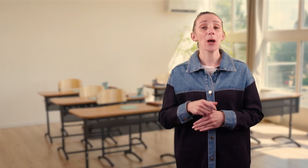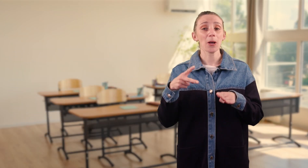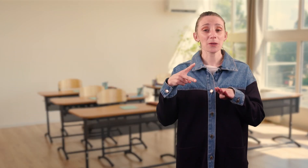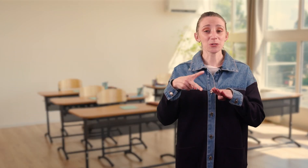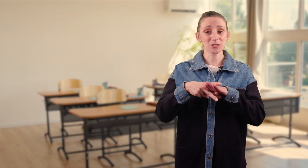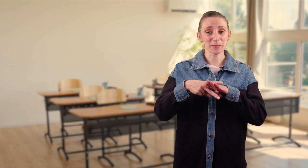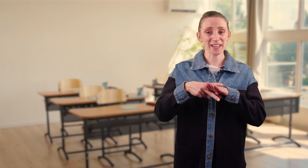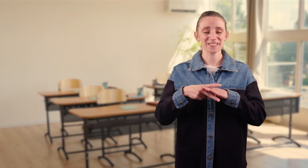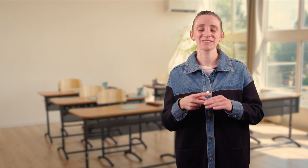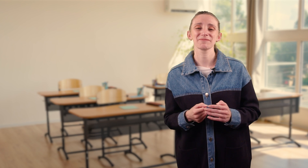Je démarre.